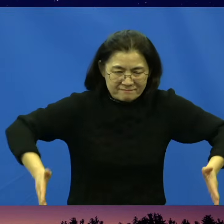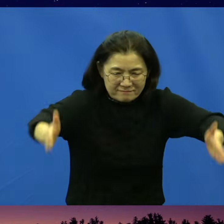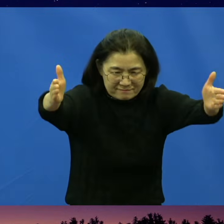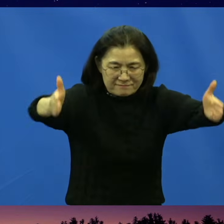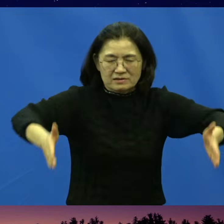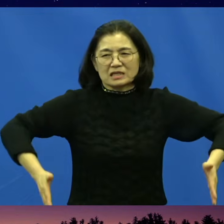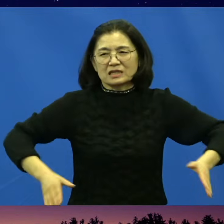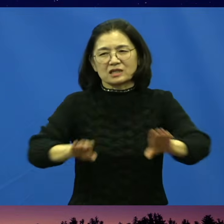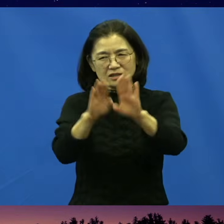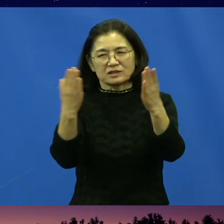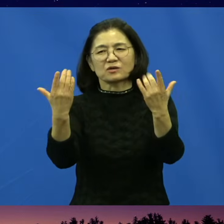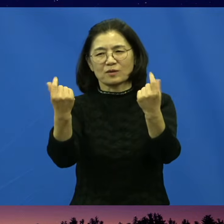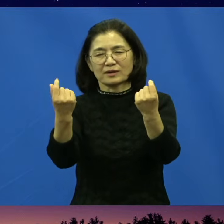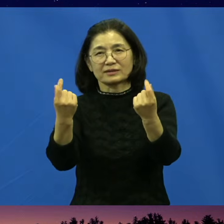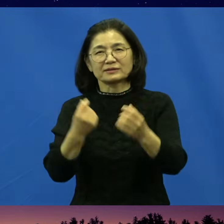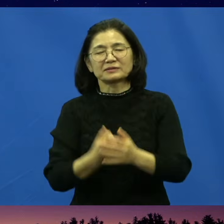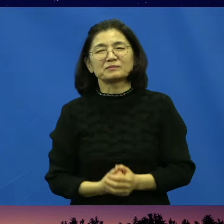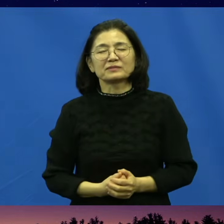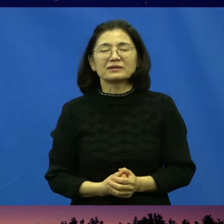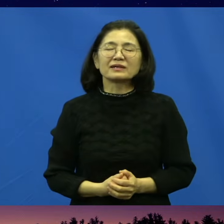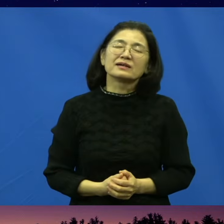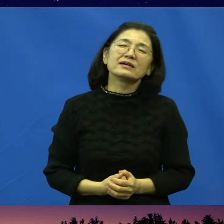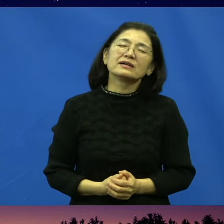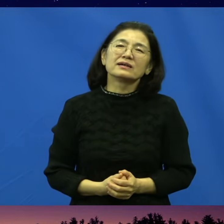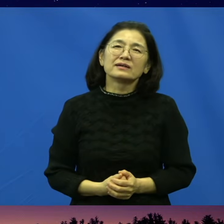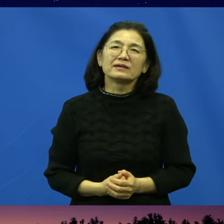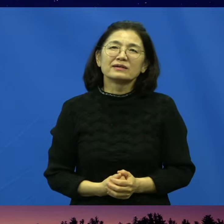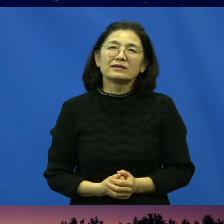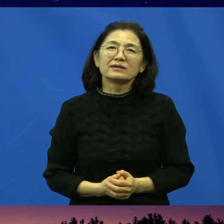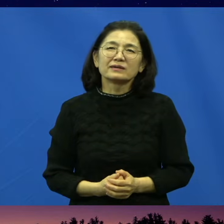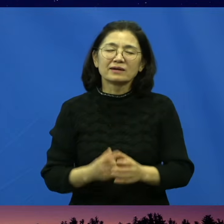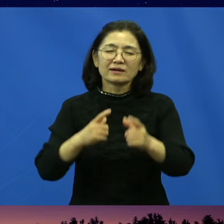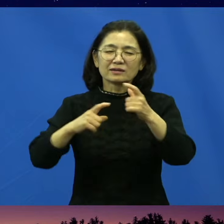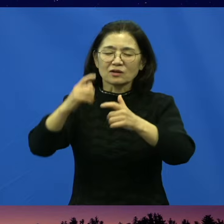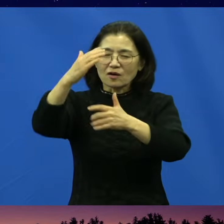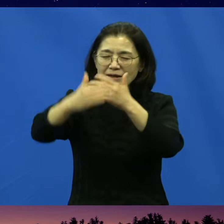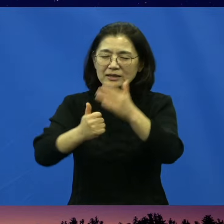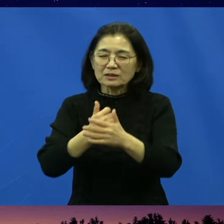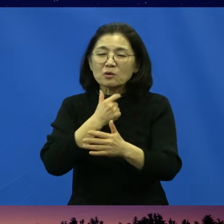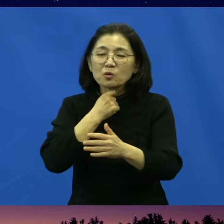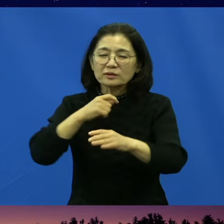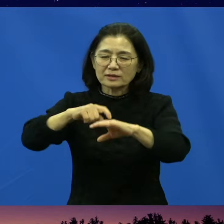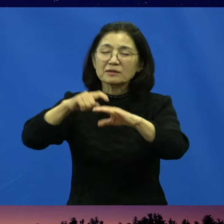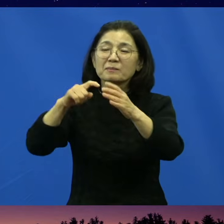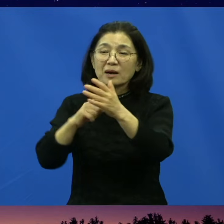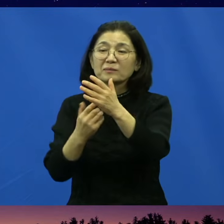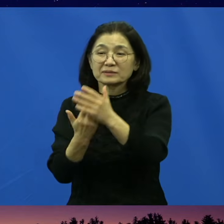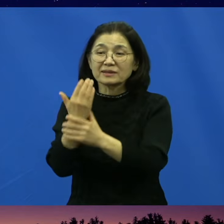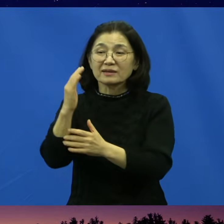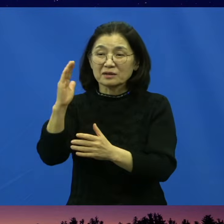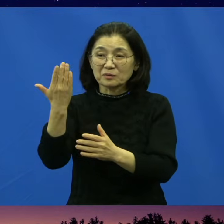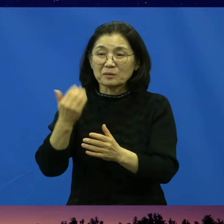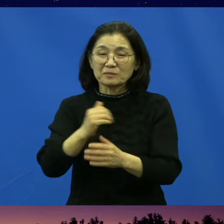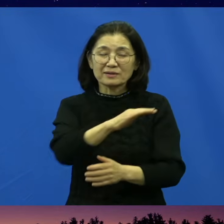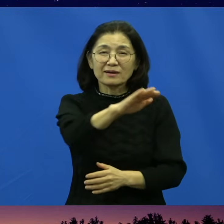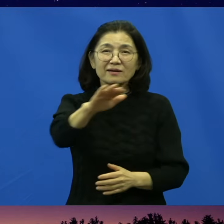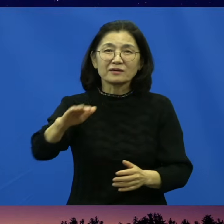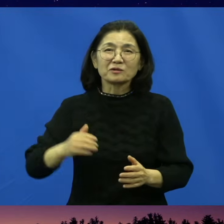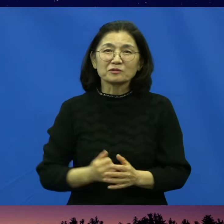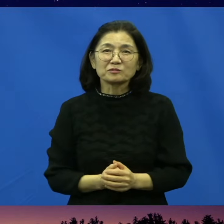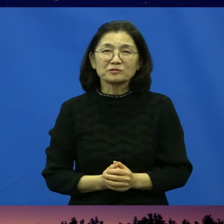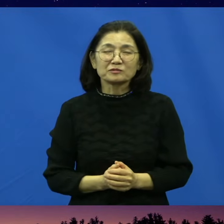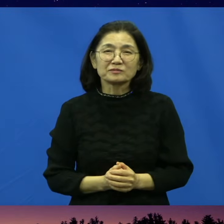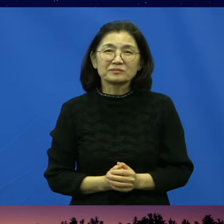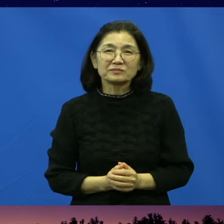필요하다, 더 하나님을 원하는 마음이 생긴다는 것입니다. 여러분,